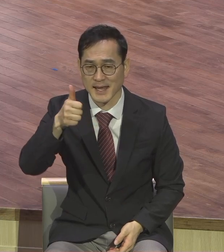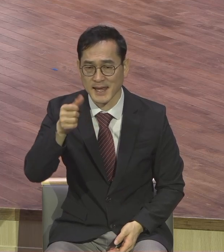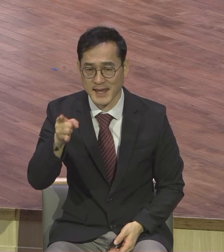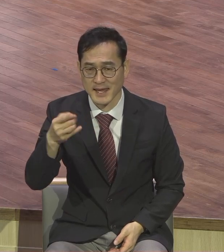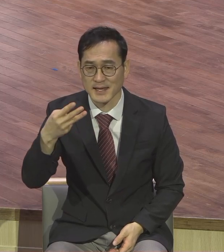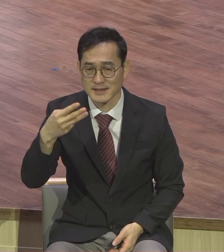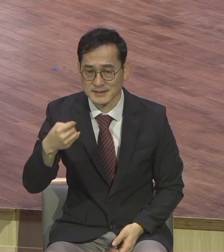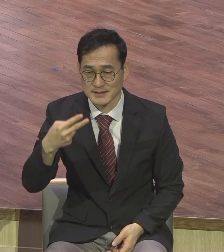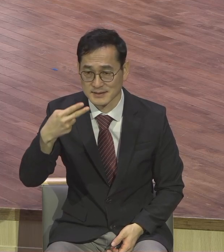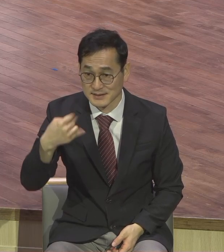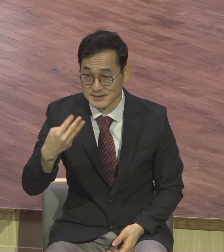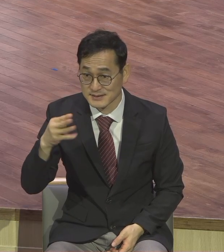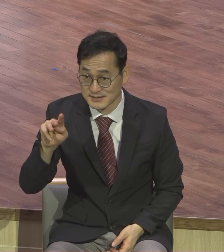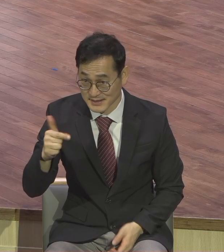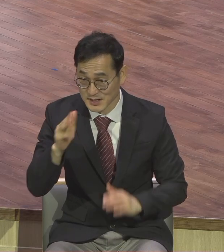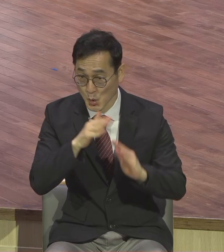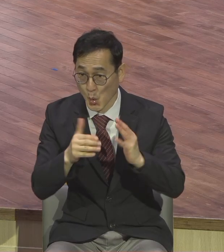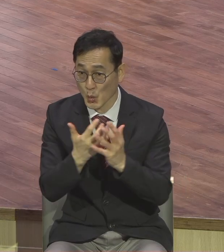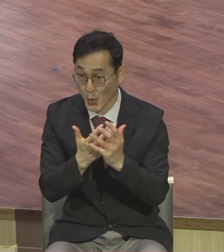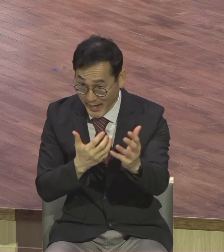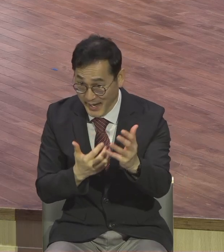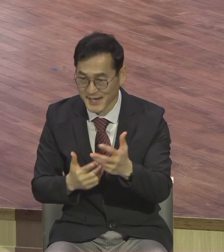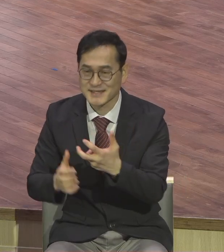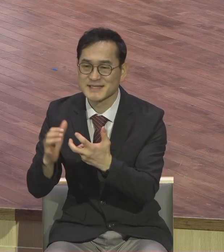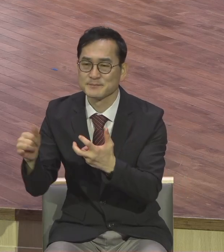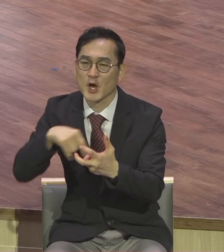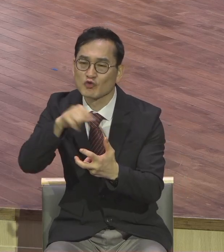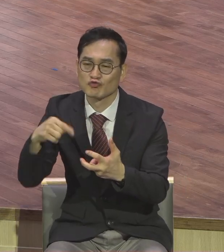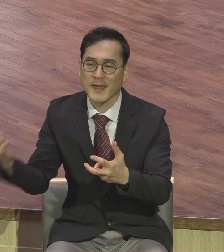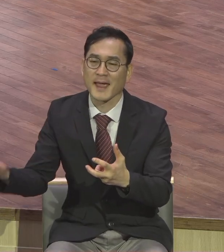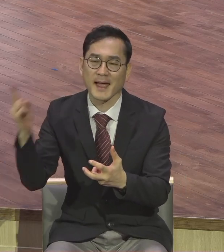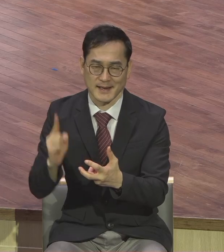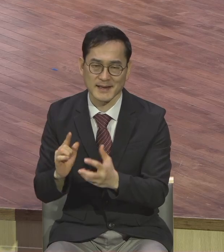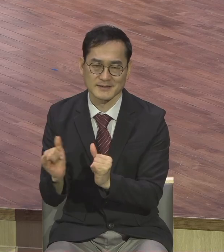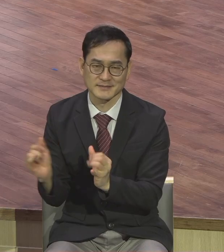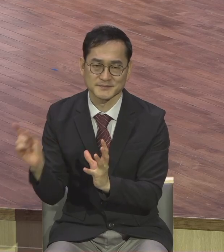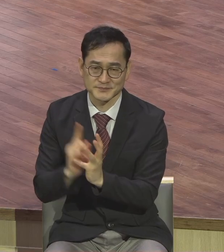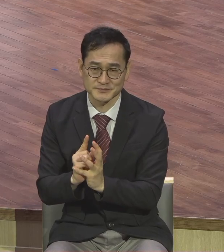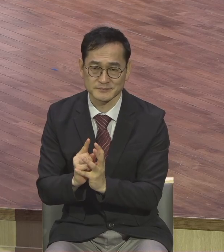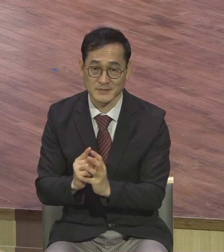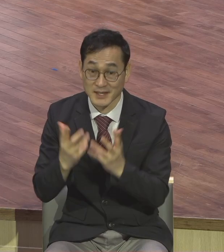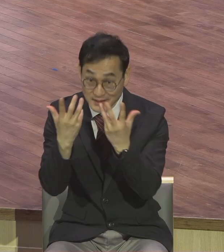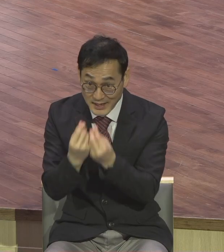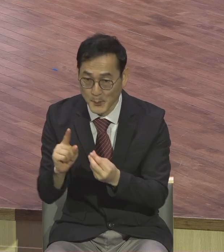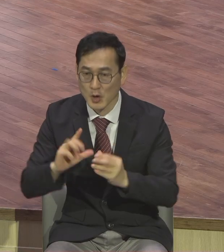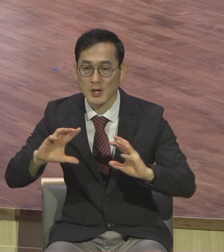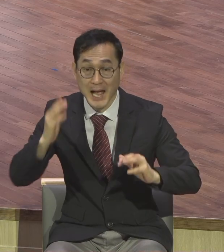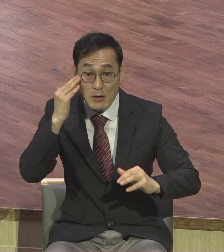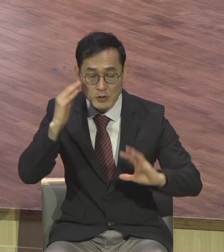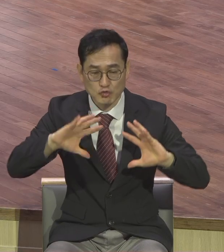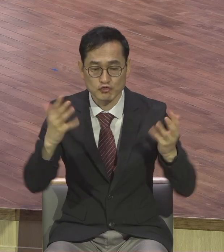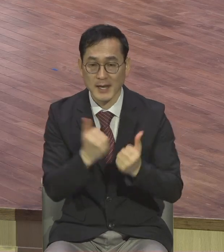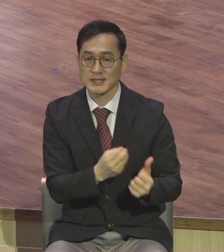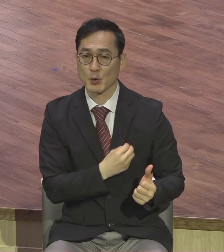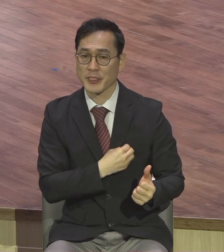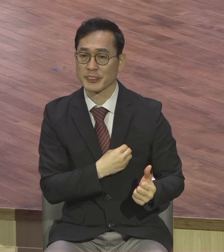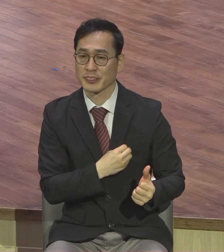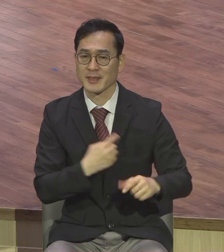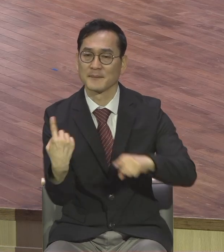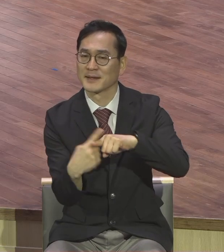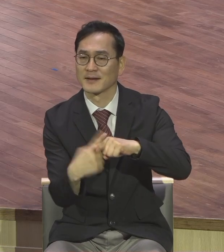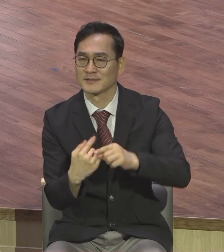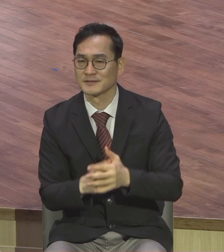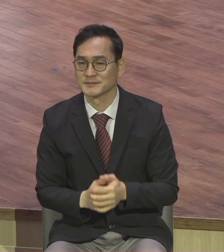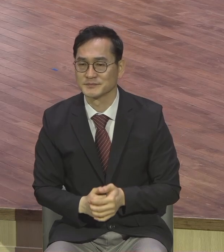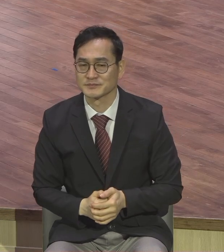중에 한 명이에요. 이스라엘을 대표한 우리나라는 국회의원이죠. 나라를 대표한 모임이 사내들인